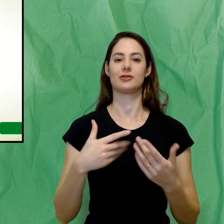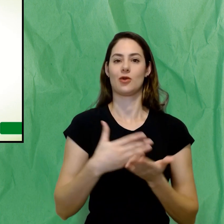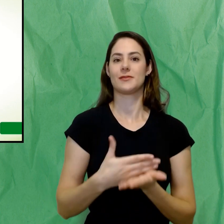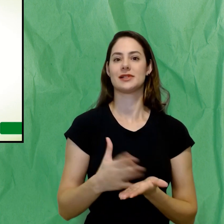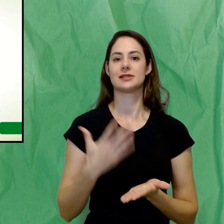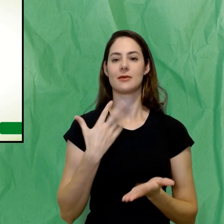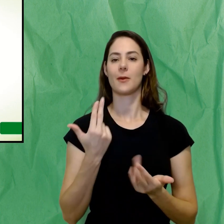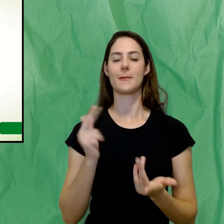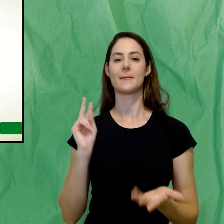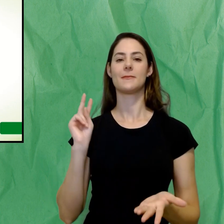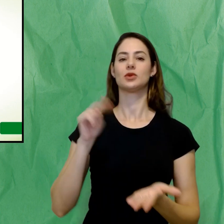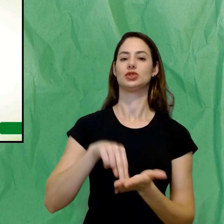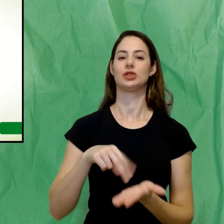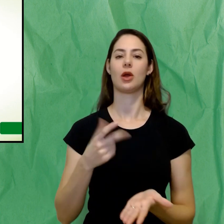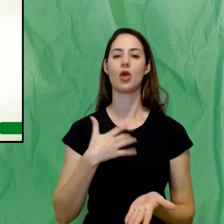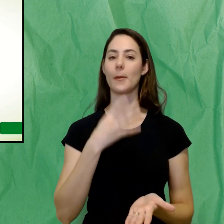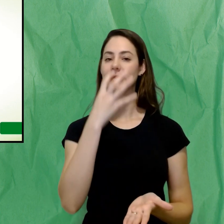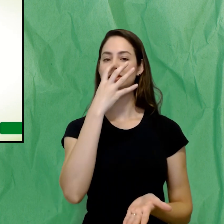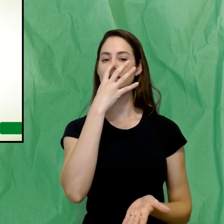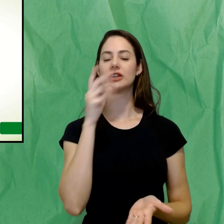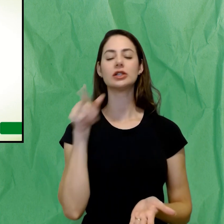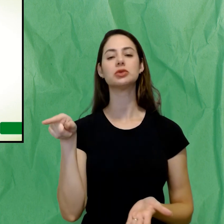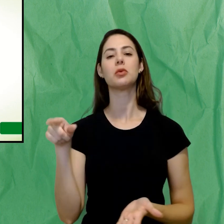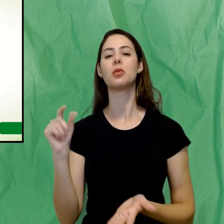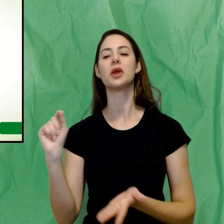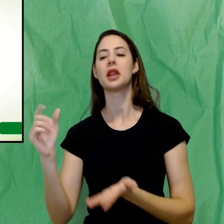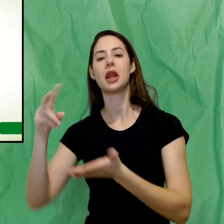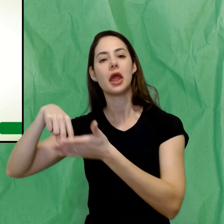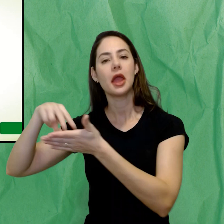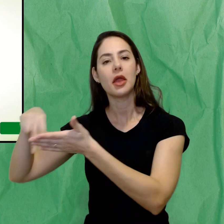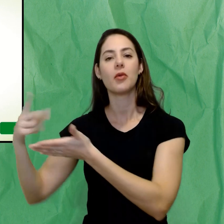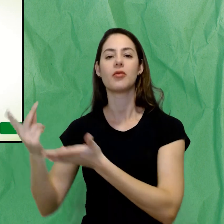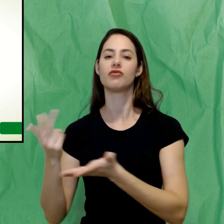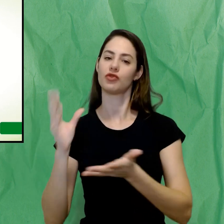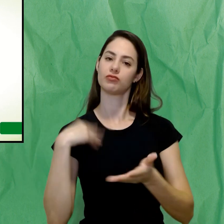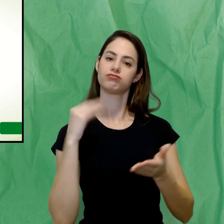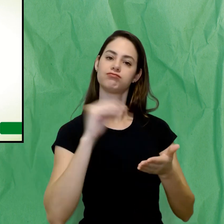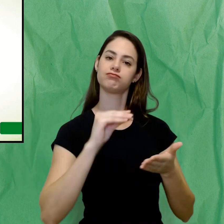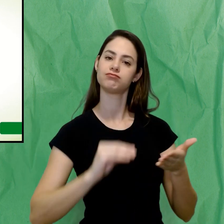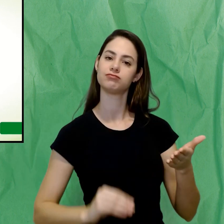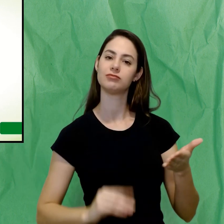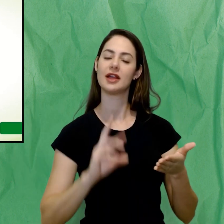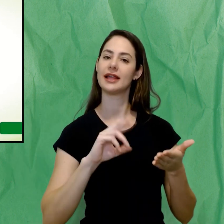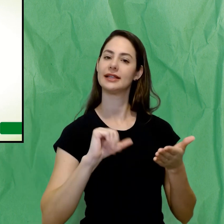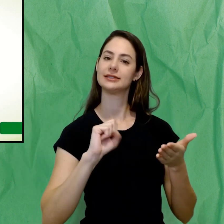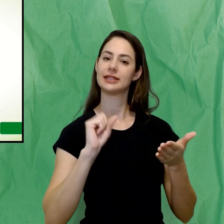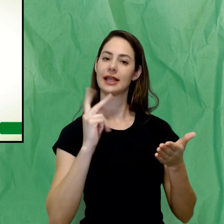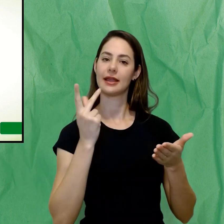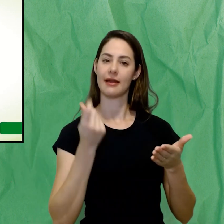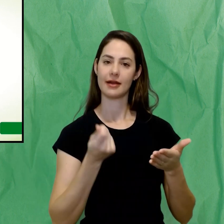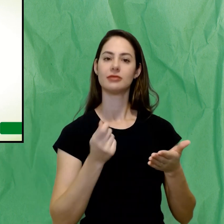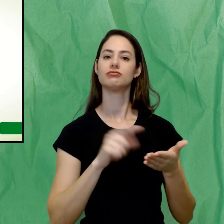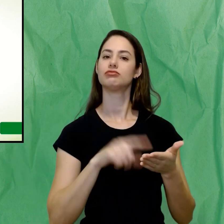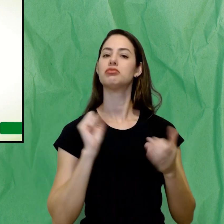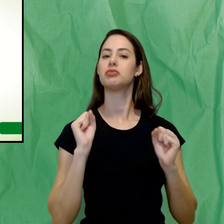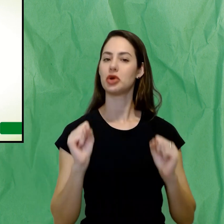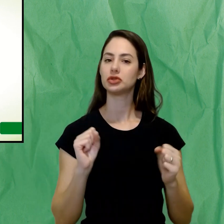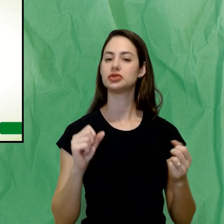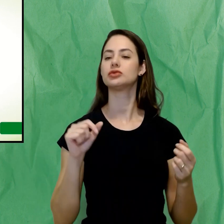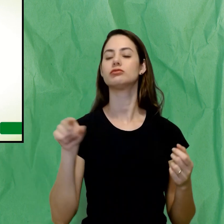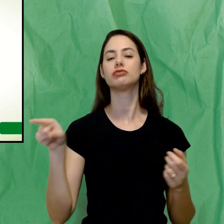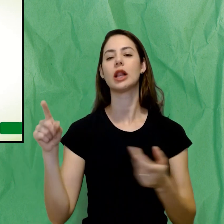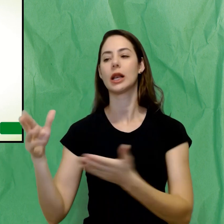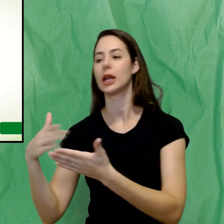se coloca como observador daquilo que você resenhou. Então, nessa parte crítica da resenha, você pode colocar os